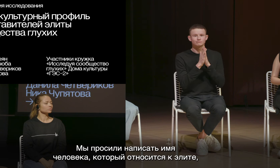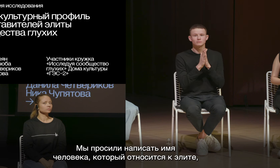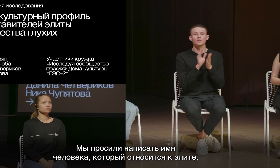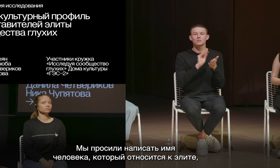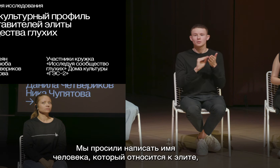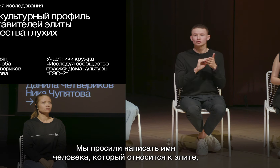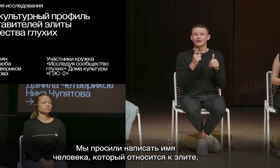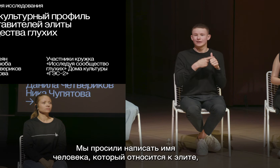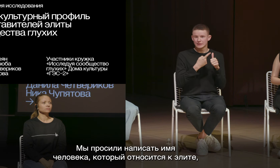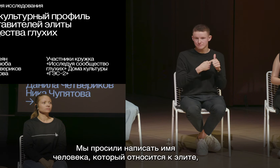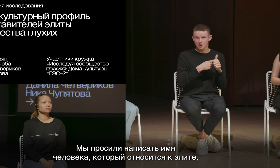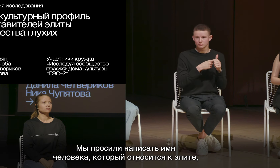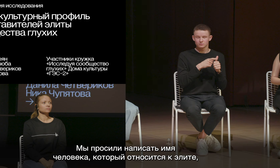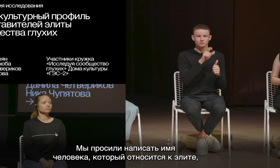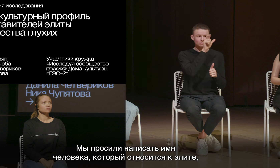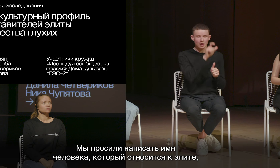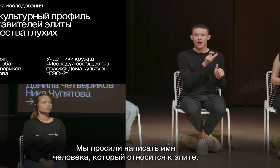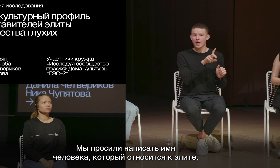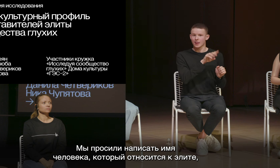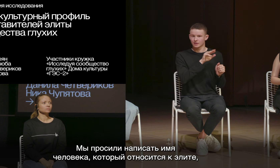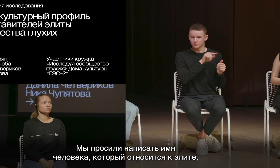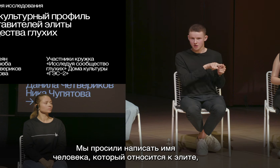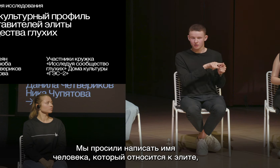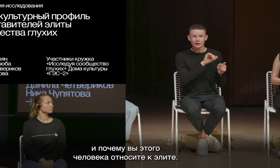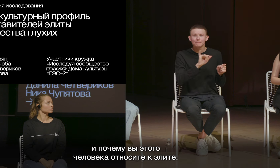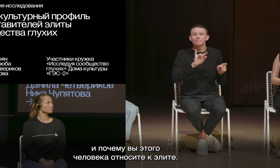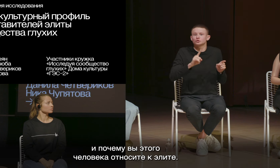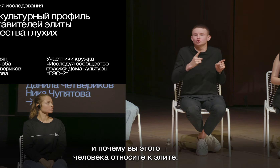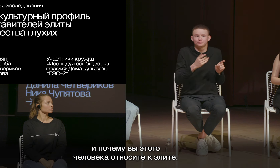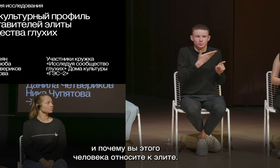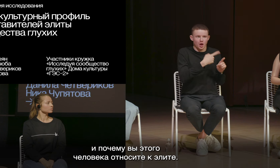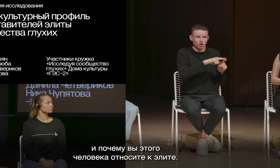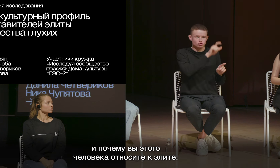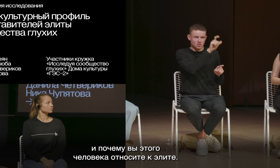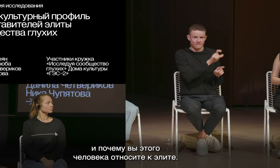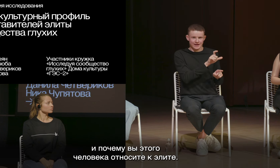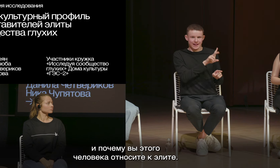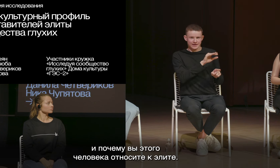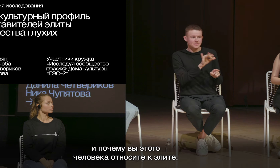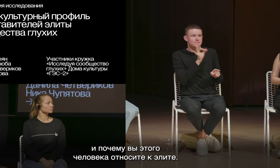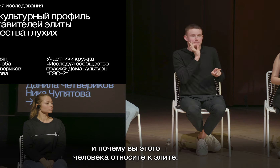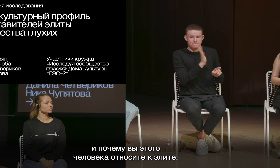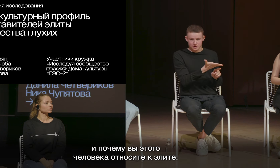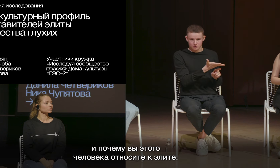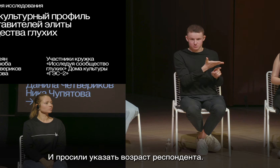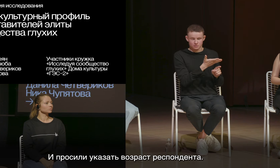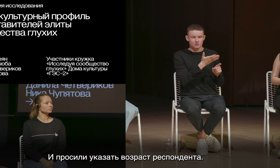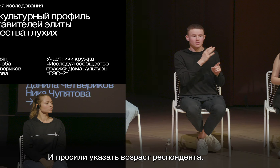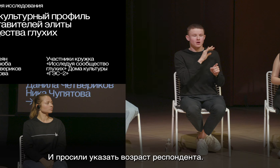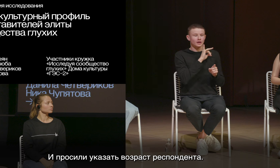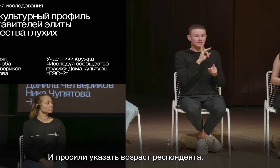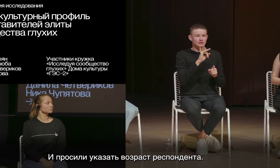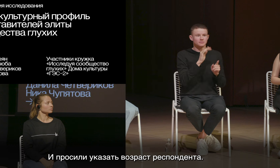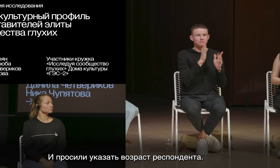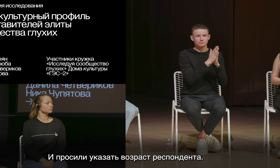Первый вопрос. Так, мы просим написать имя человека, который относится к элите, и почему вы этого человека выбираете в